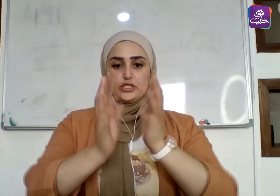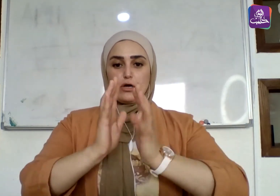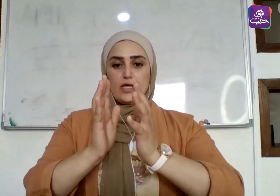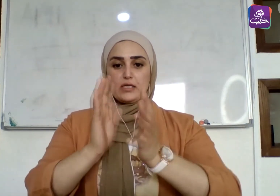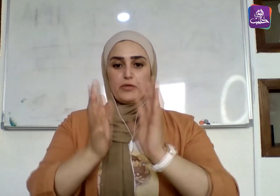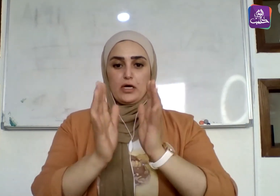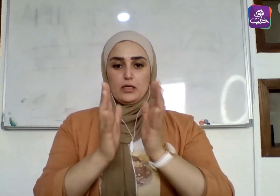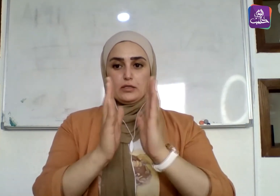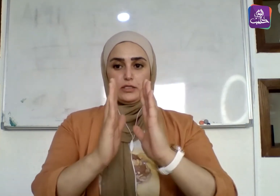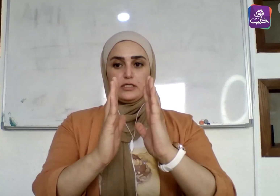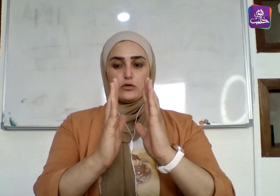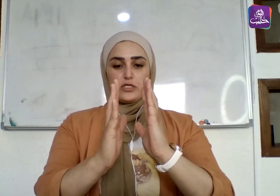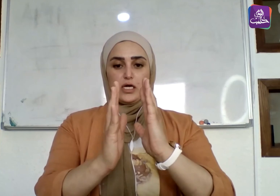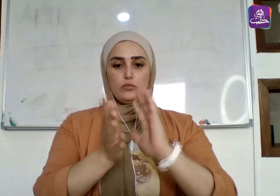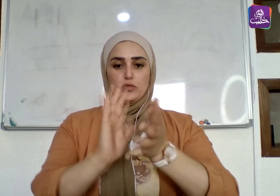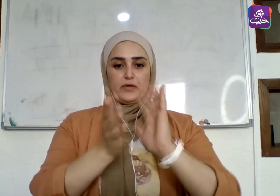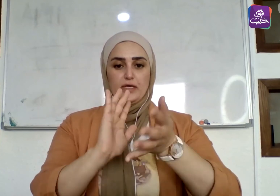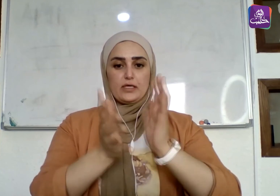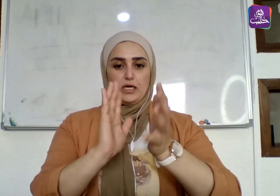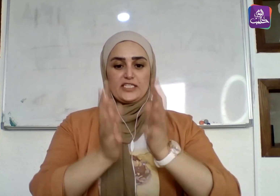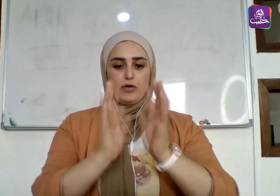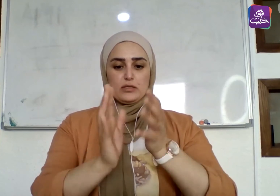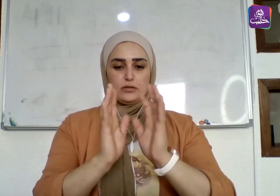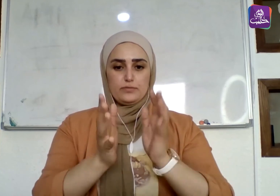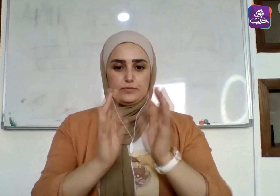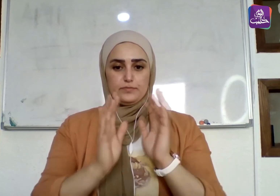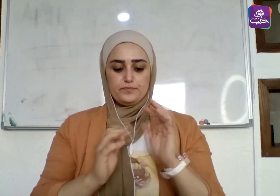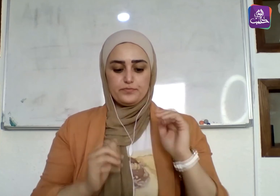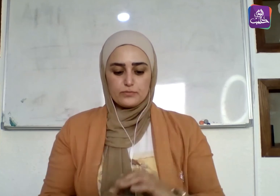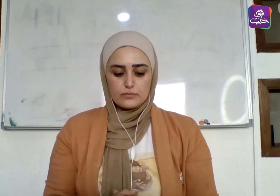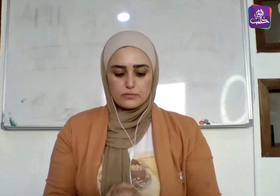إشارة هيك نعملها إيدنا قدام نعمل هيك عكس بعض